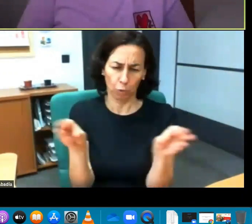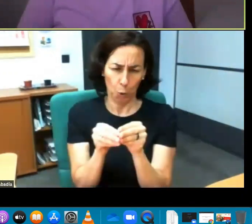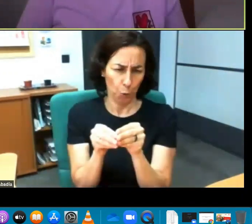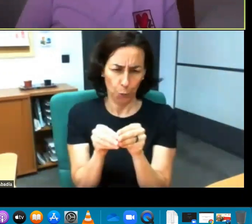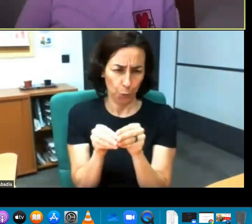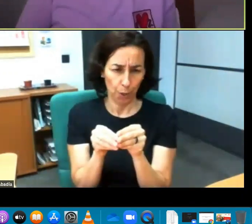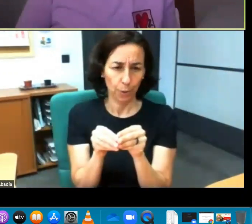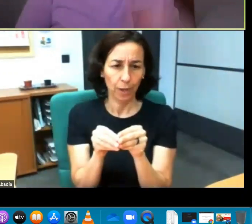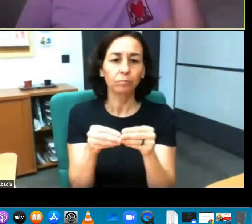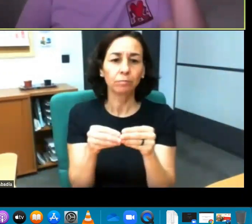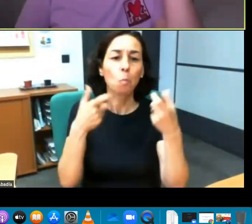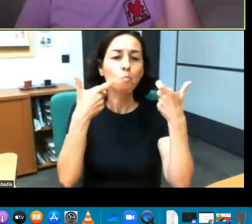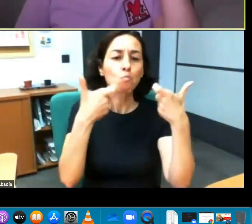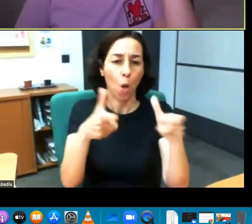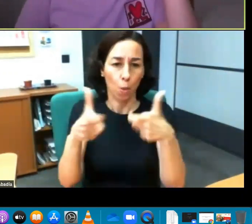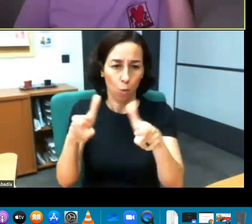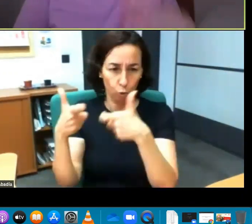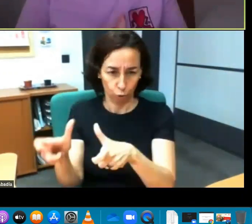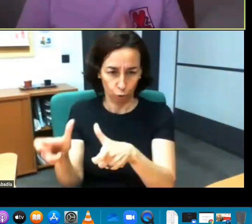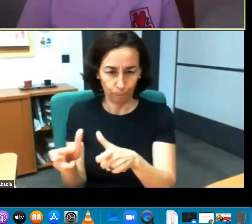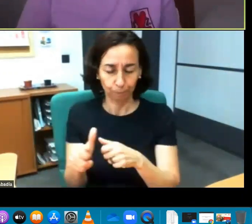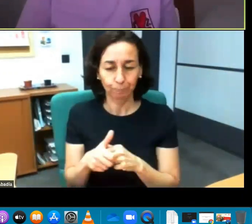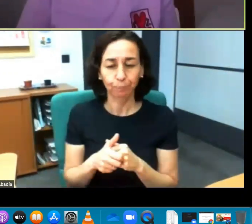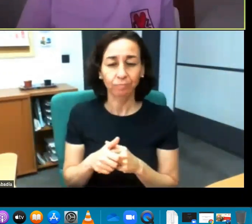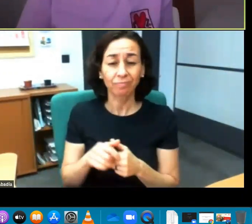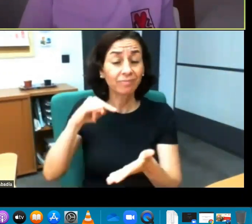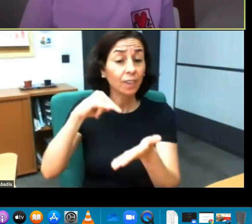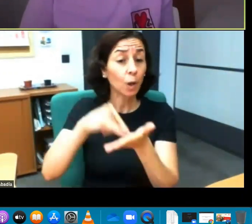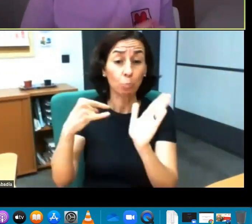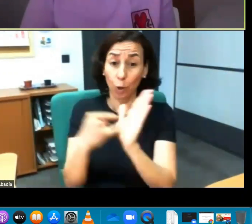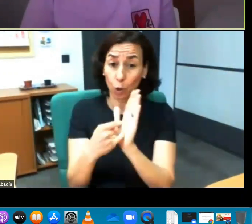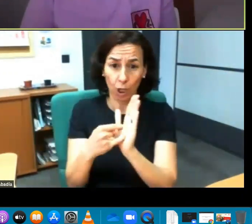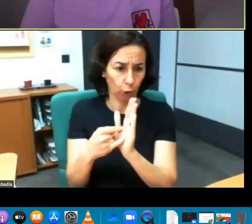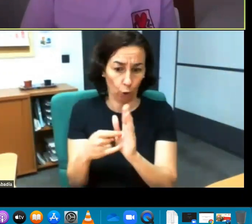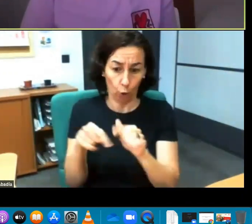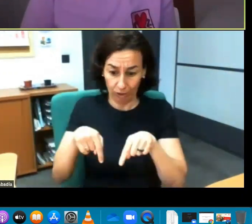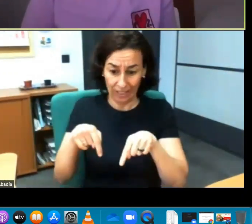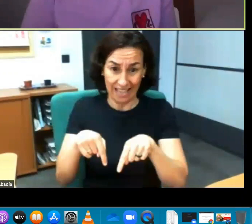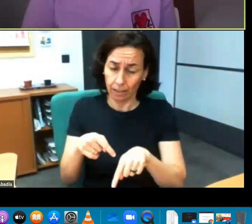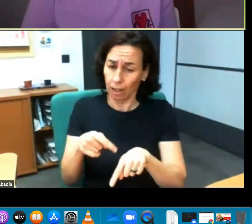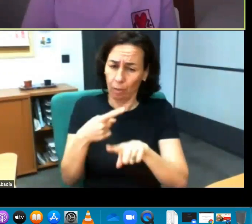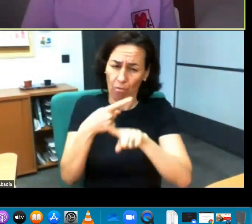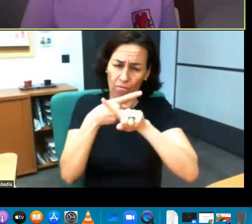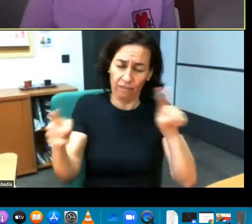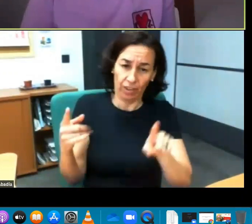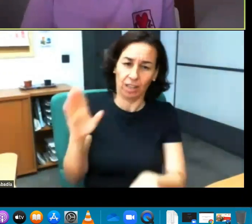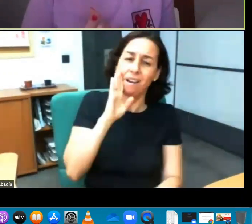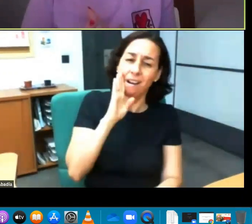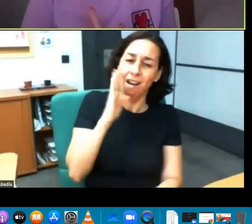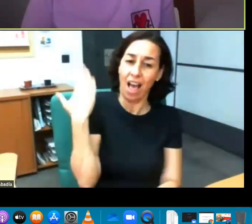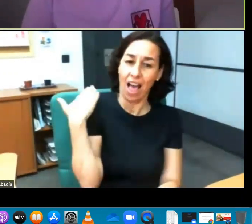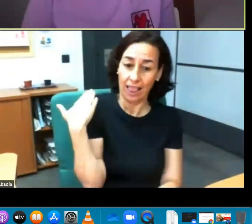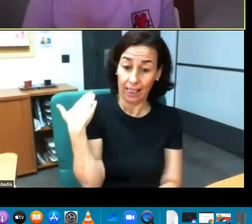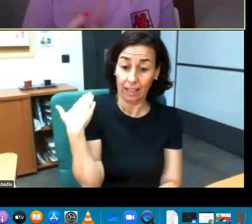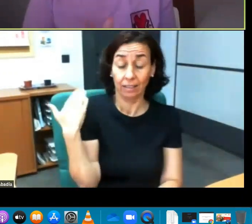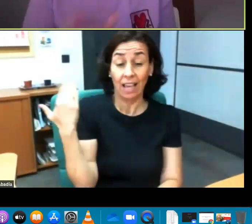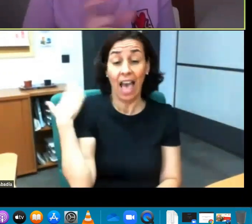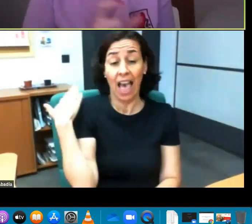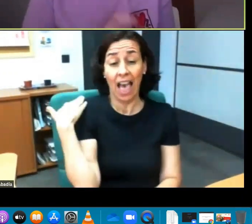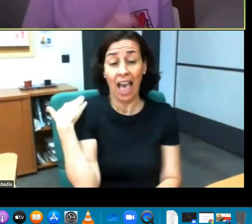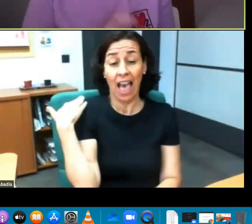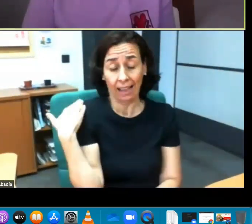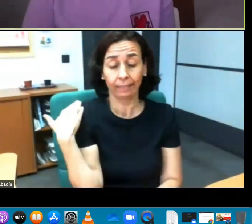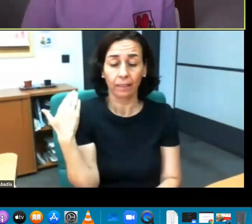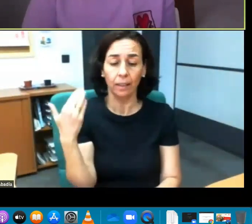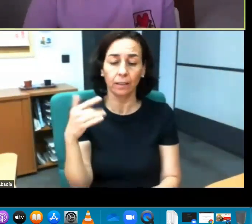módulos. Este proyecto es diferente al anterior porque igual que el anterior iba destinado a cursos escolares, es decir, en función de